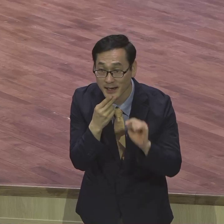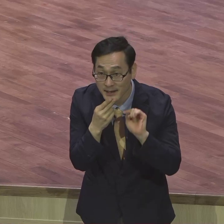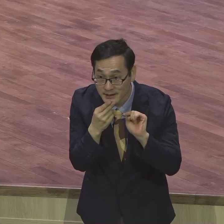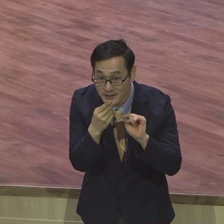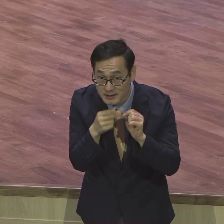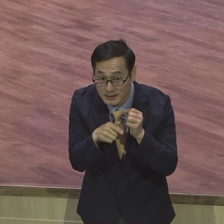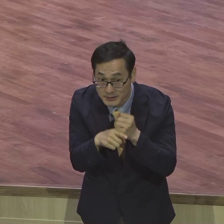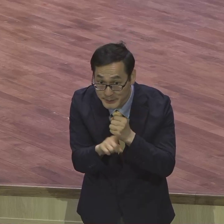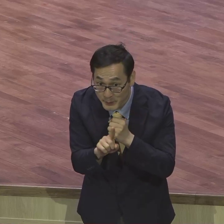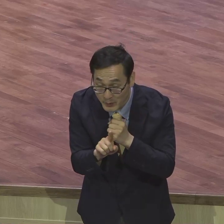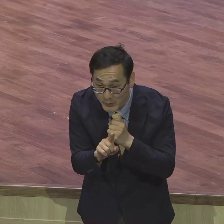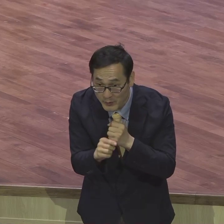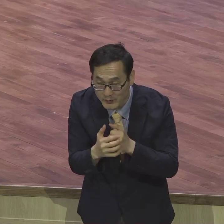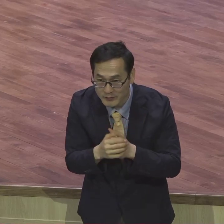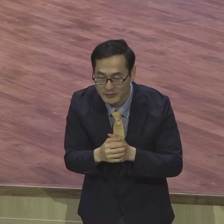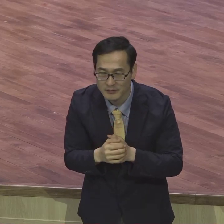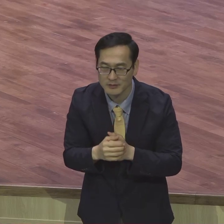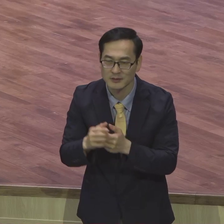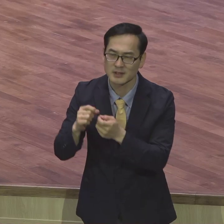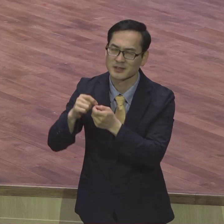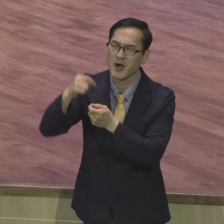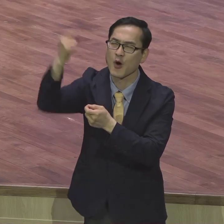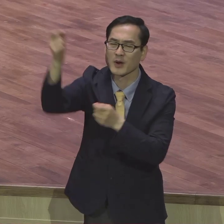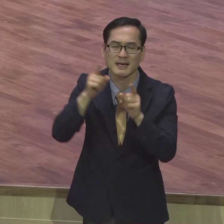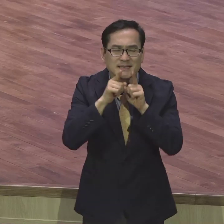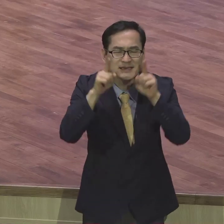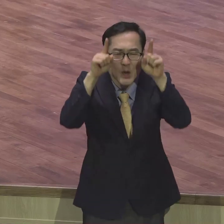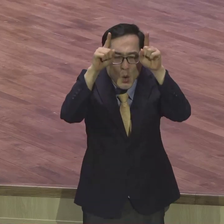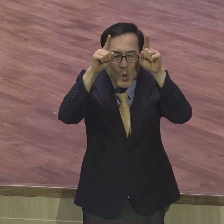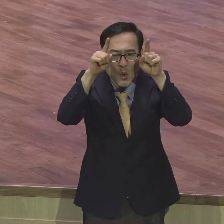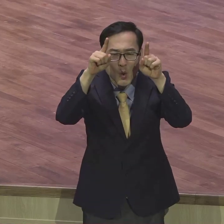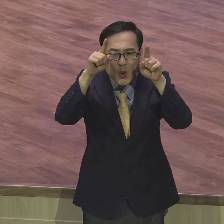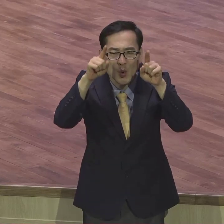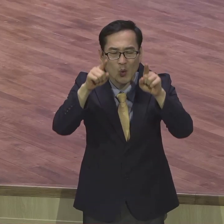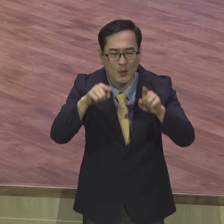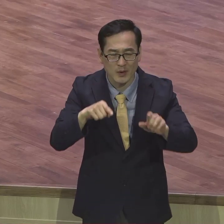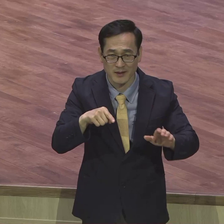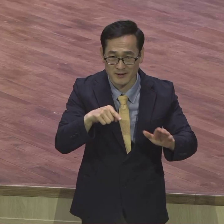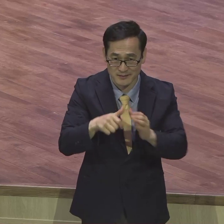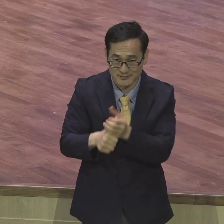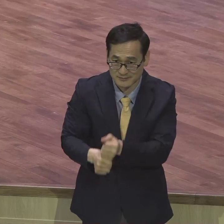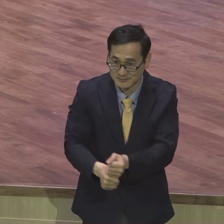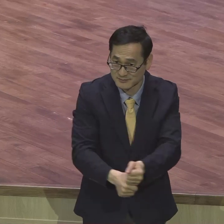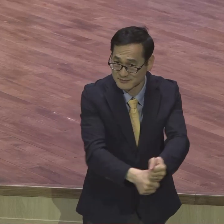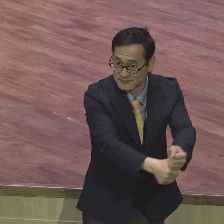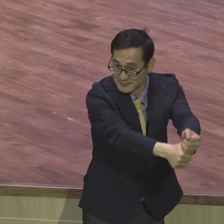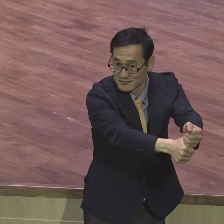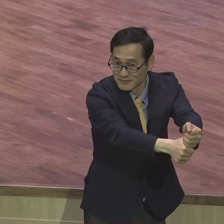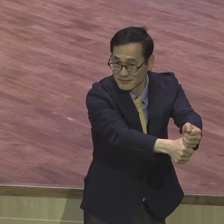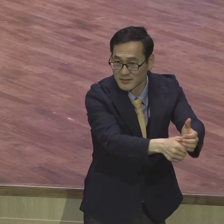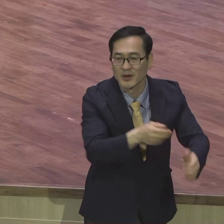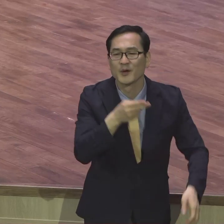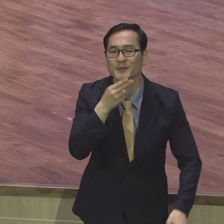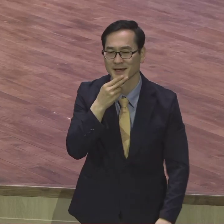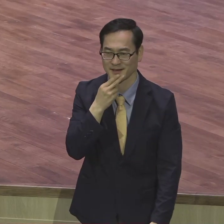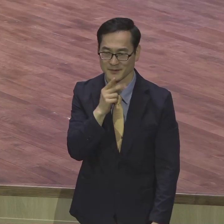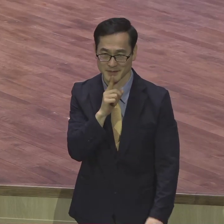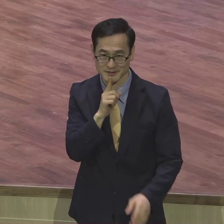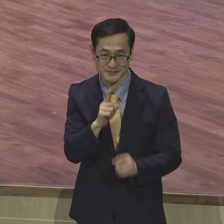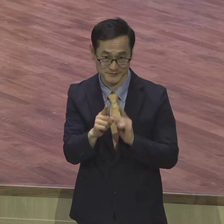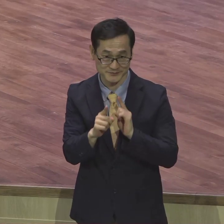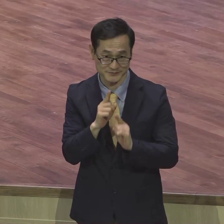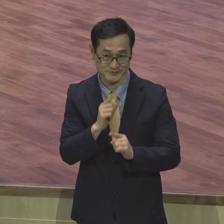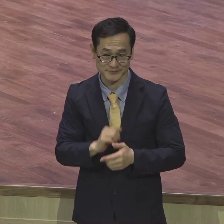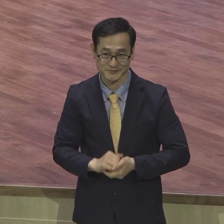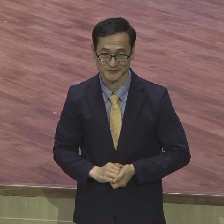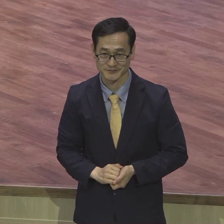말은 우리는 영원한 지옥형벌을 받게 되는 정죄함이 없다. 말이에요. 아멘